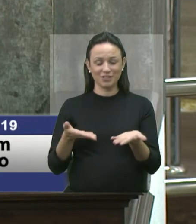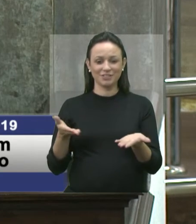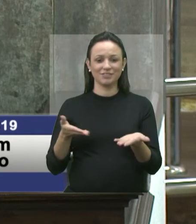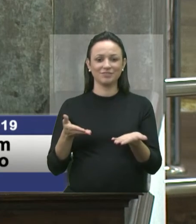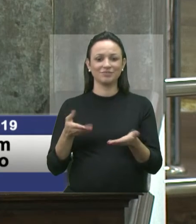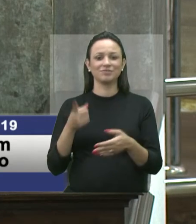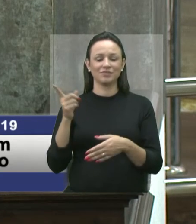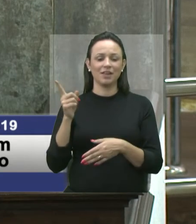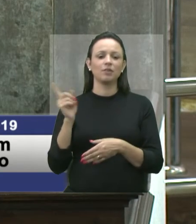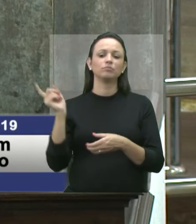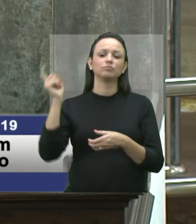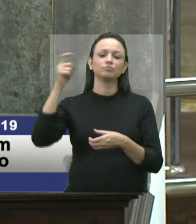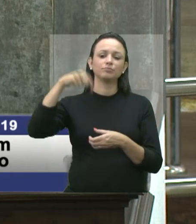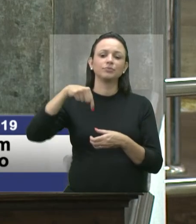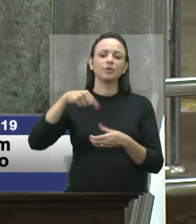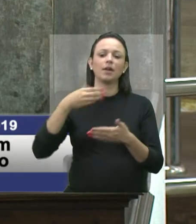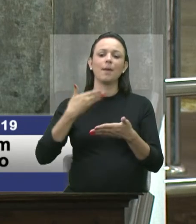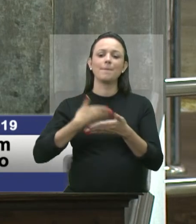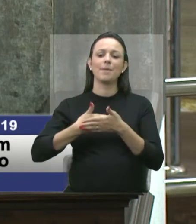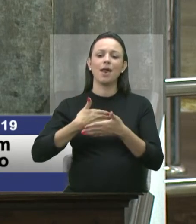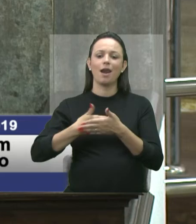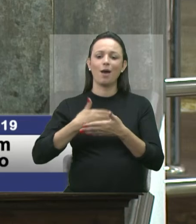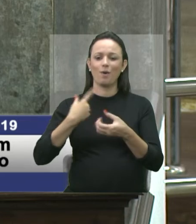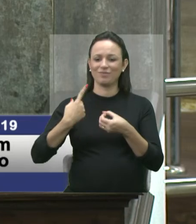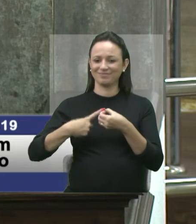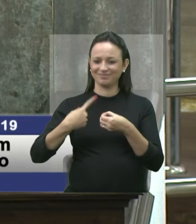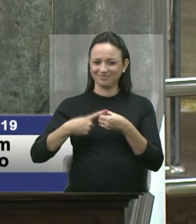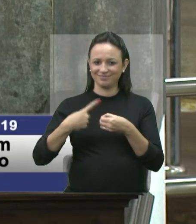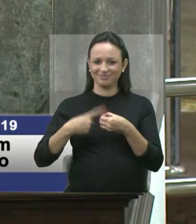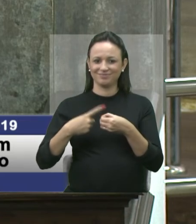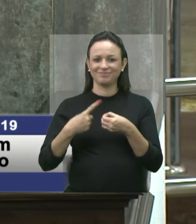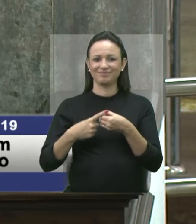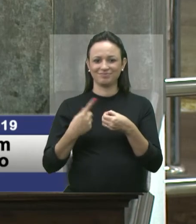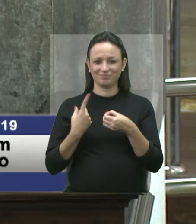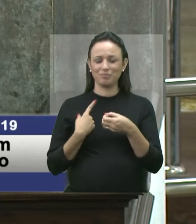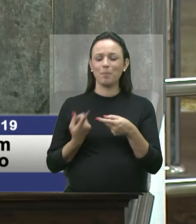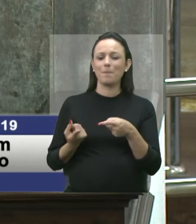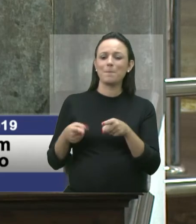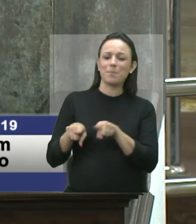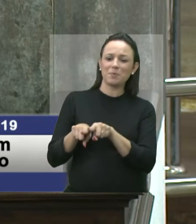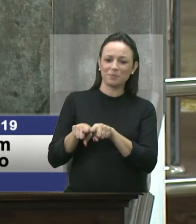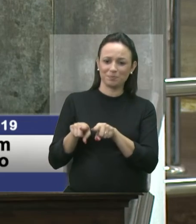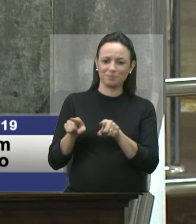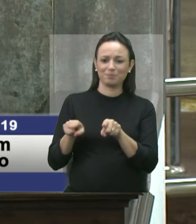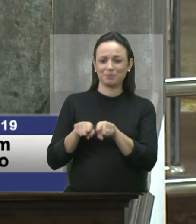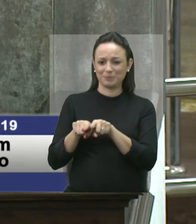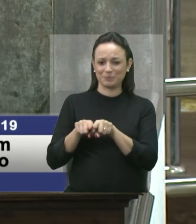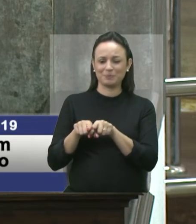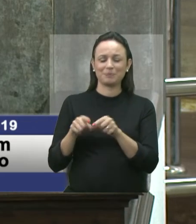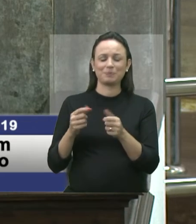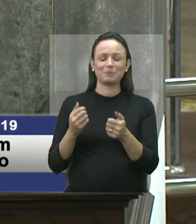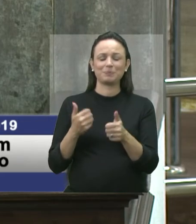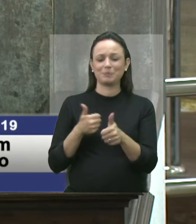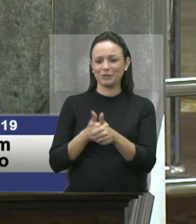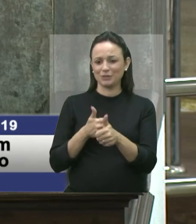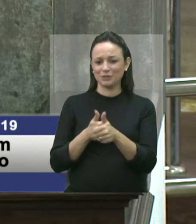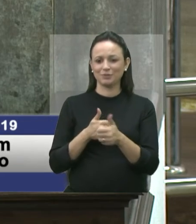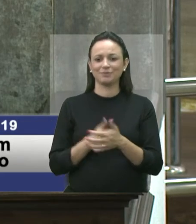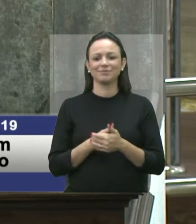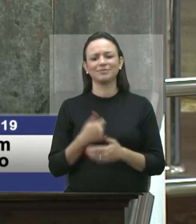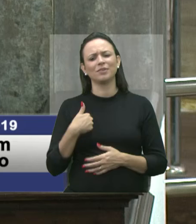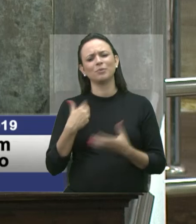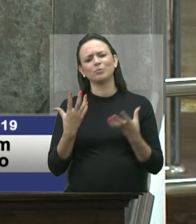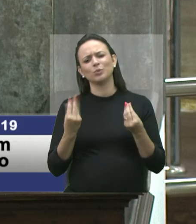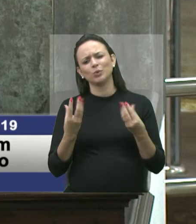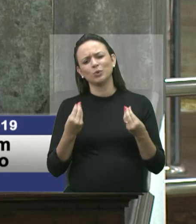da cidade de Ribeirão Preto, nossa co-irmã Ribeirão Preto. Eu fiquei muito